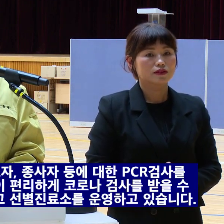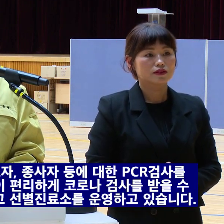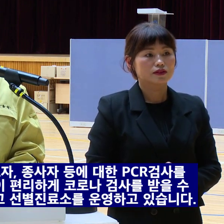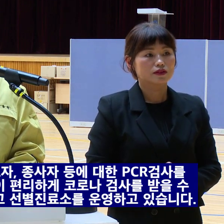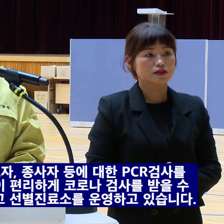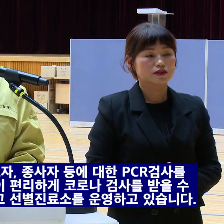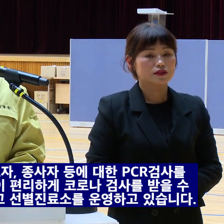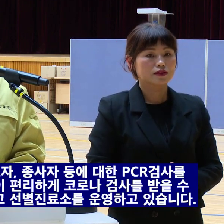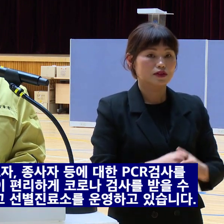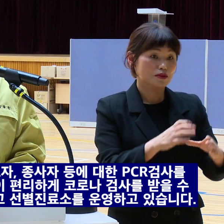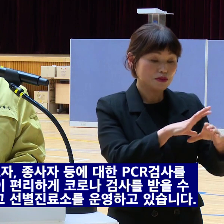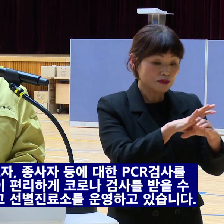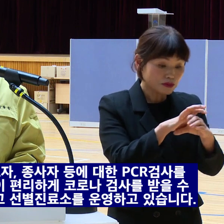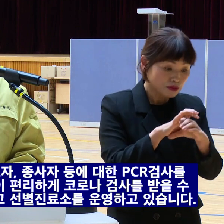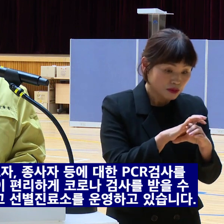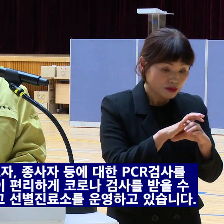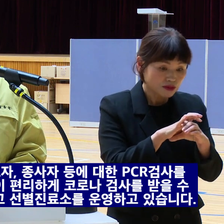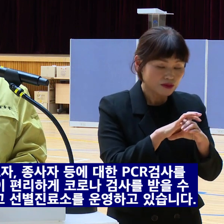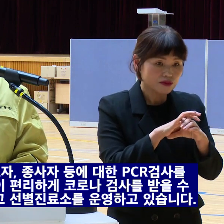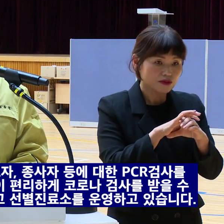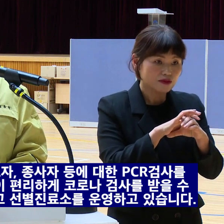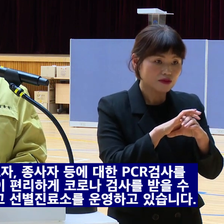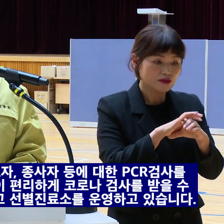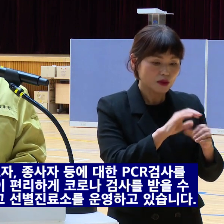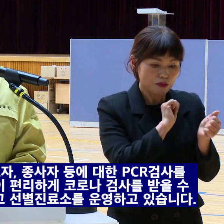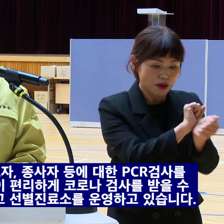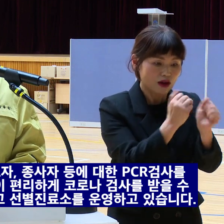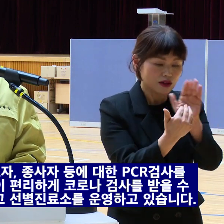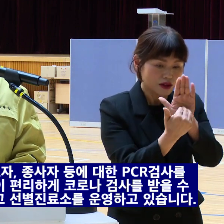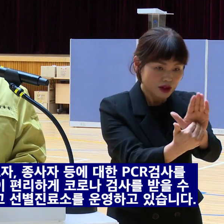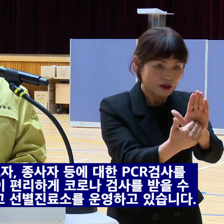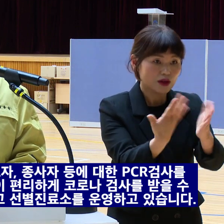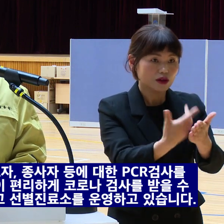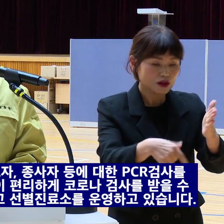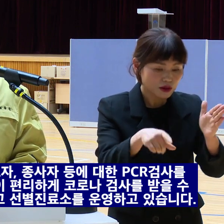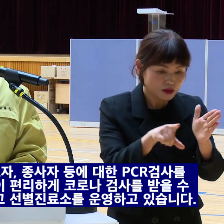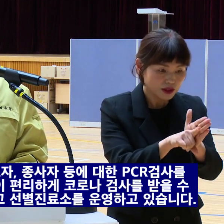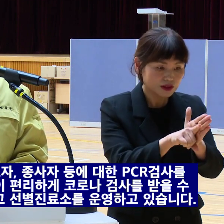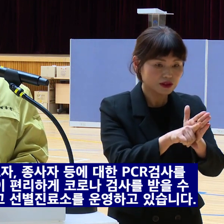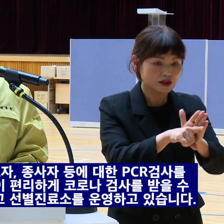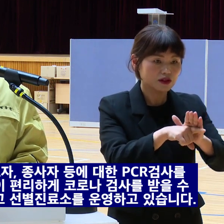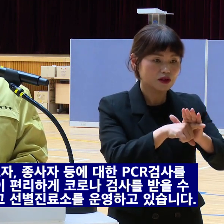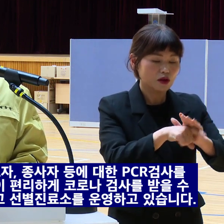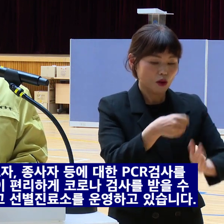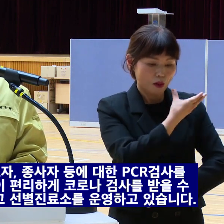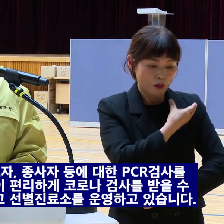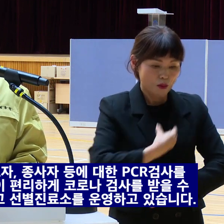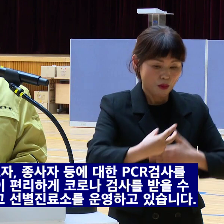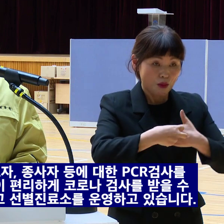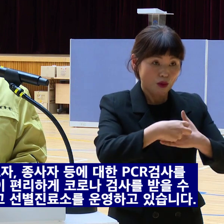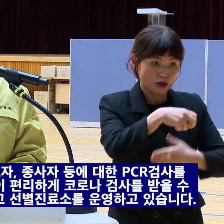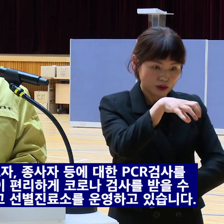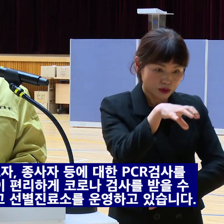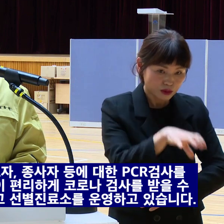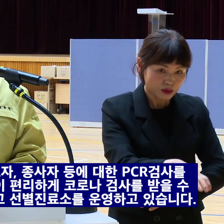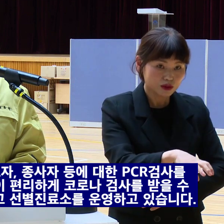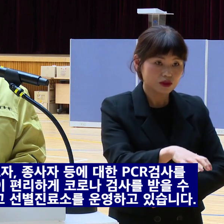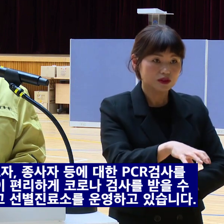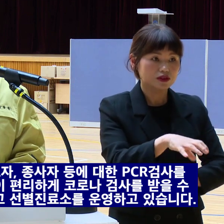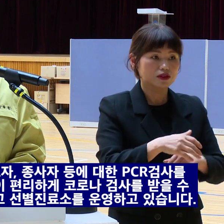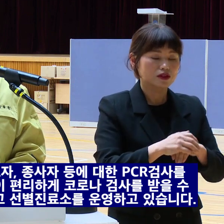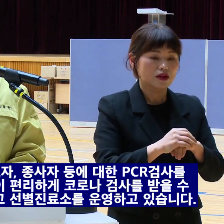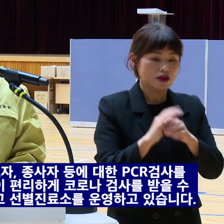감염취약시설 등의 감염원을 차단하고자 종사자 등에 대한 PCR 검사를 주 2회 확대